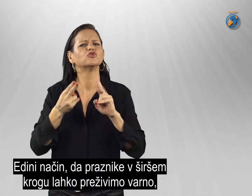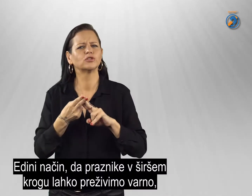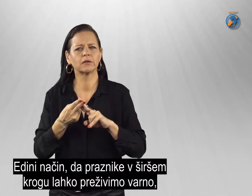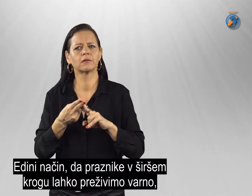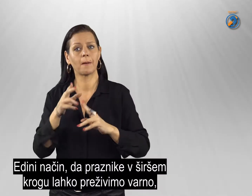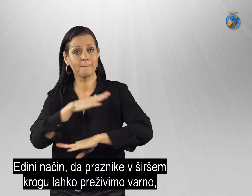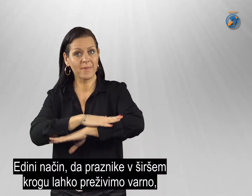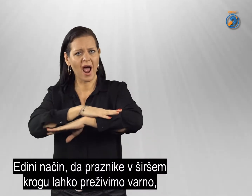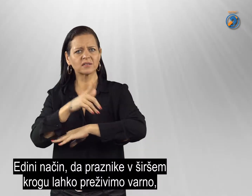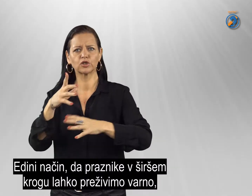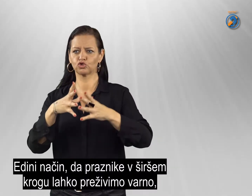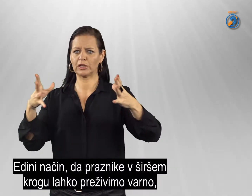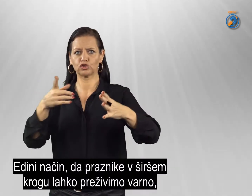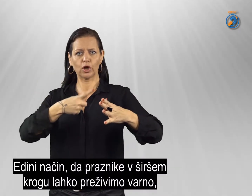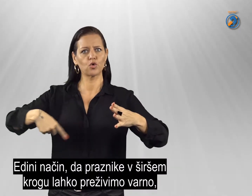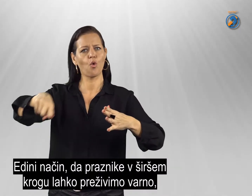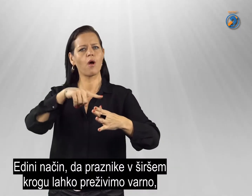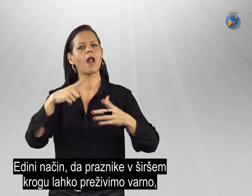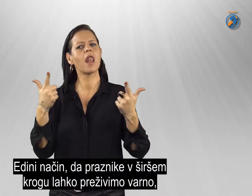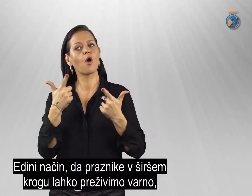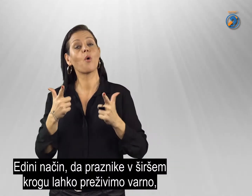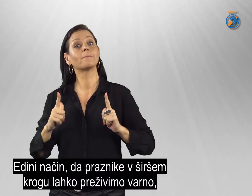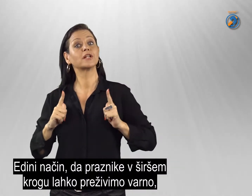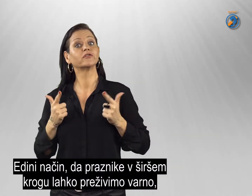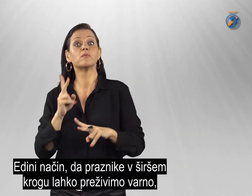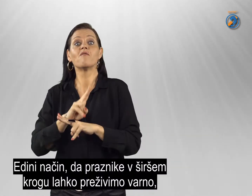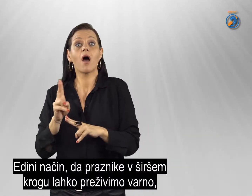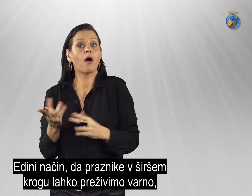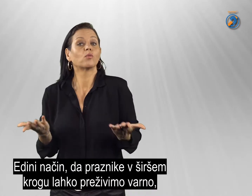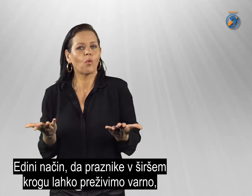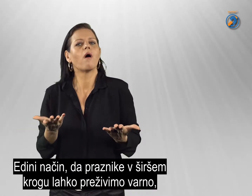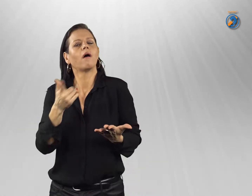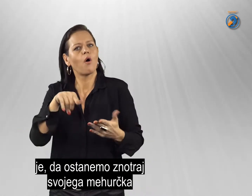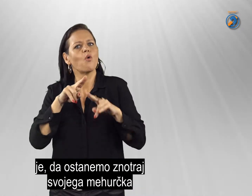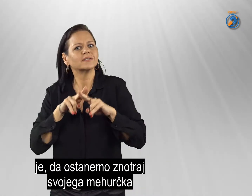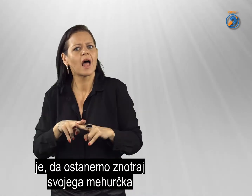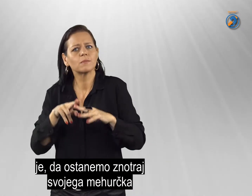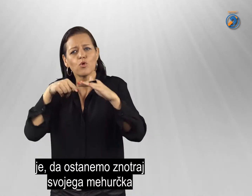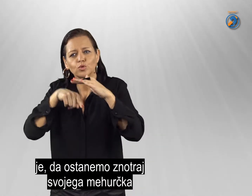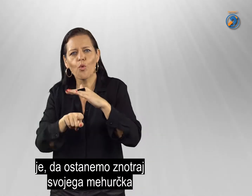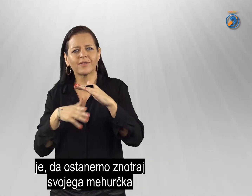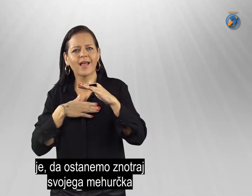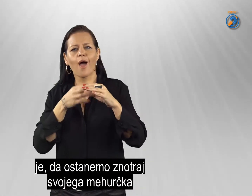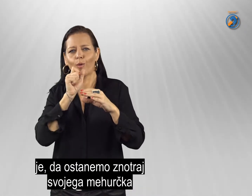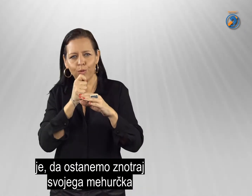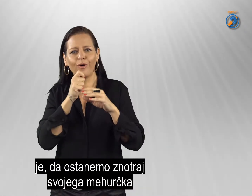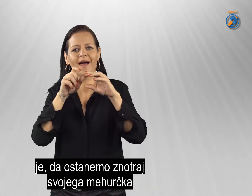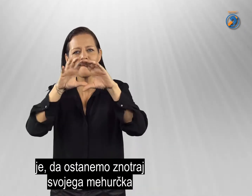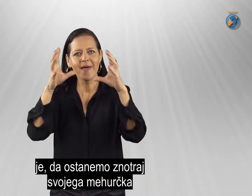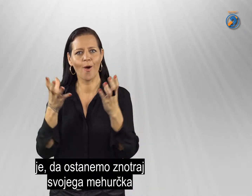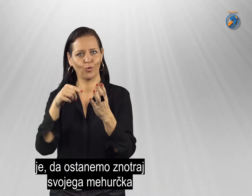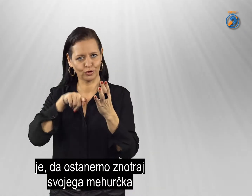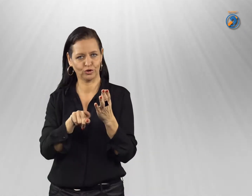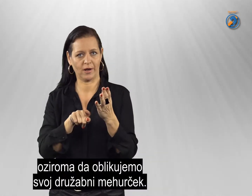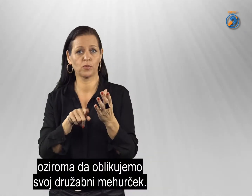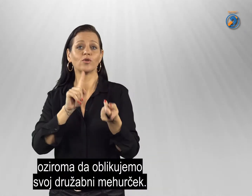Edini način, da praznike v širšem krogu lahko preživimo varno, je, da ostanemo znotraj svojega mehurčka